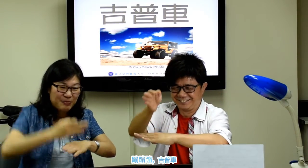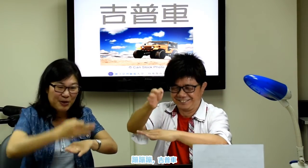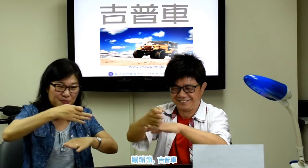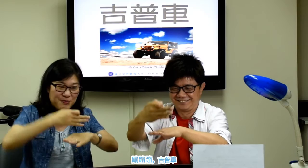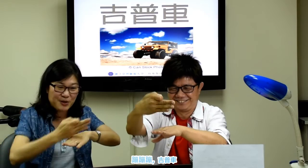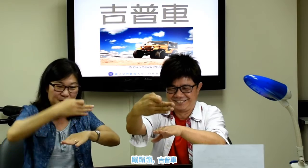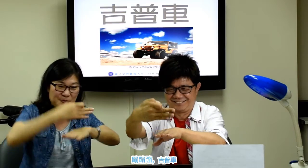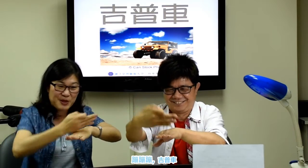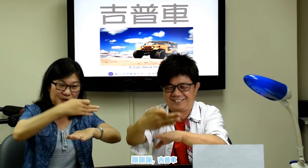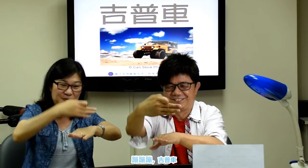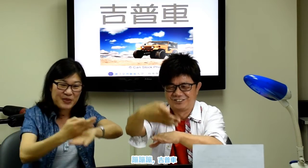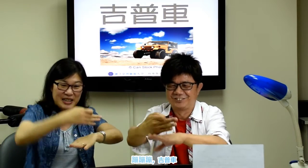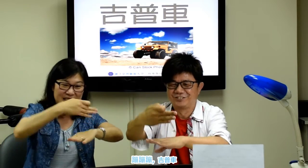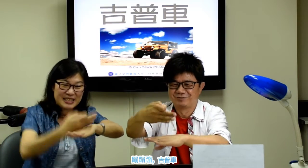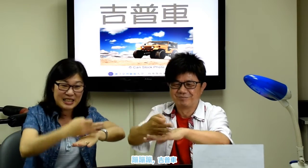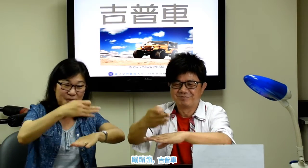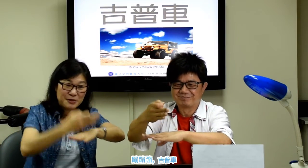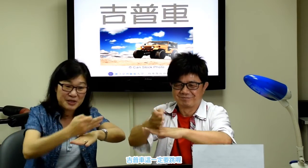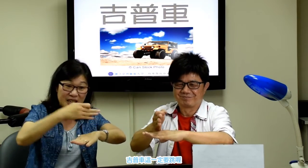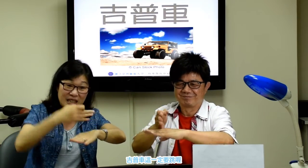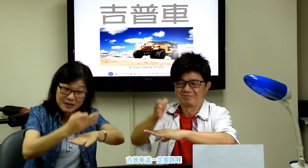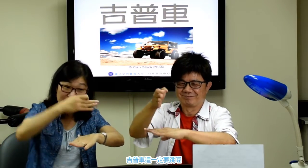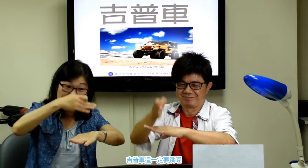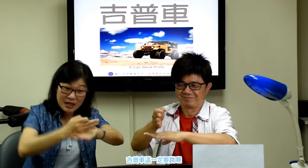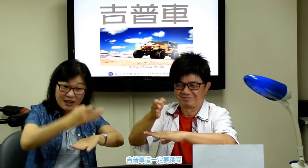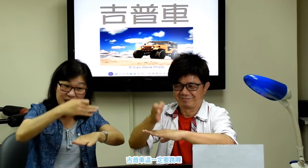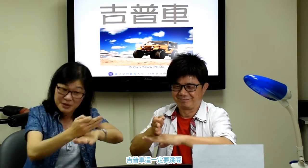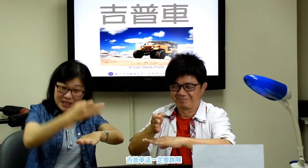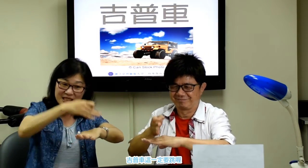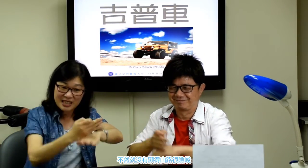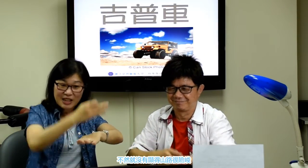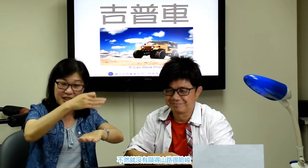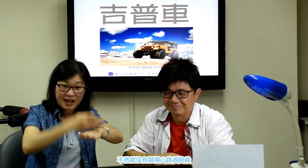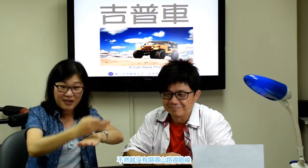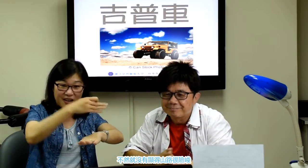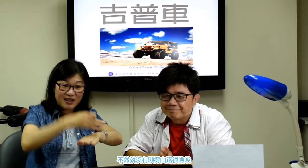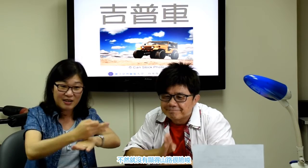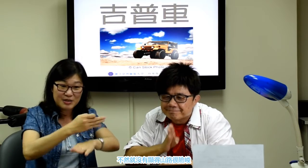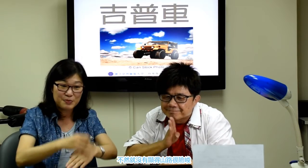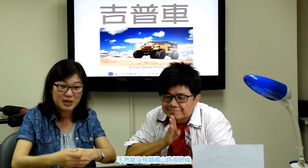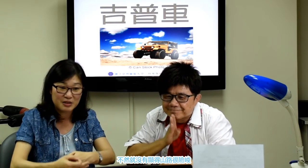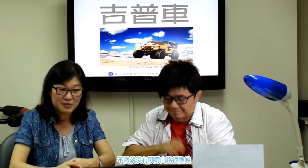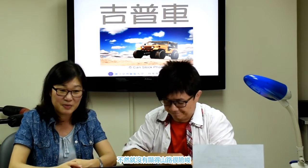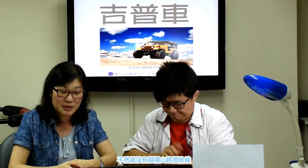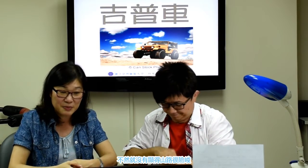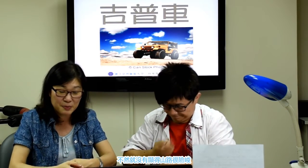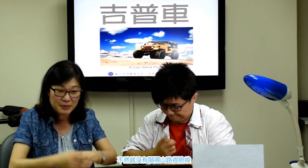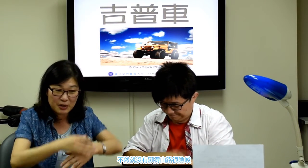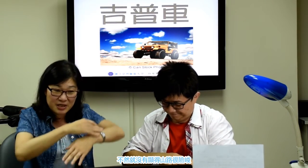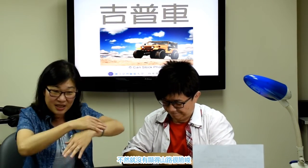蹦蹦蹦，吉普车，好、哦，吉普车这个一定要跳哦，哦就不然就没有显得那